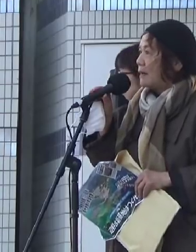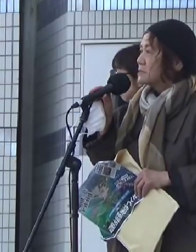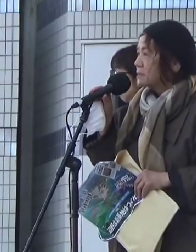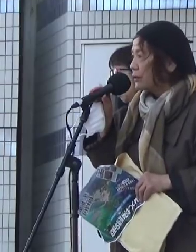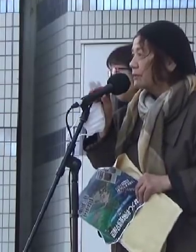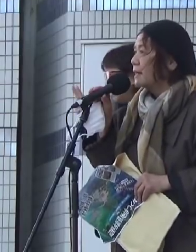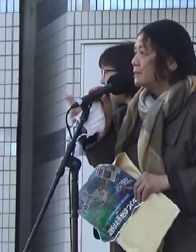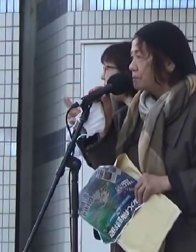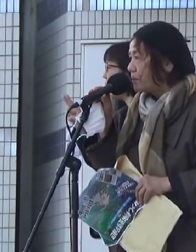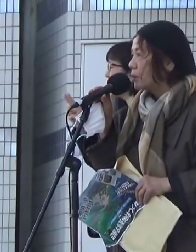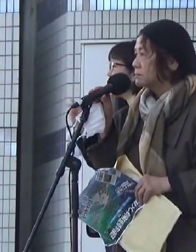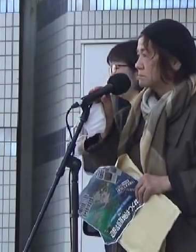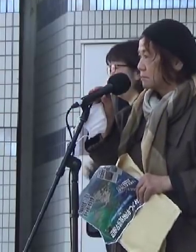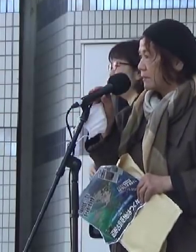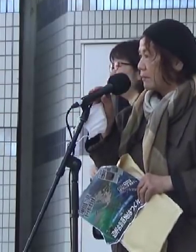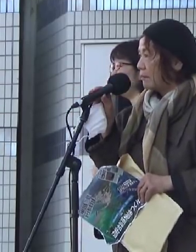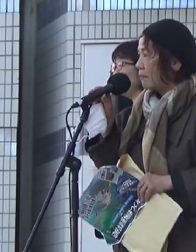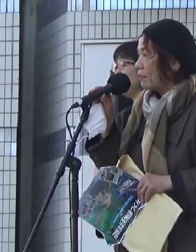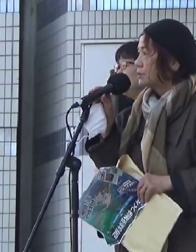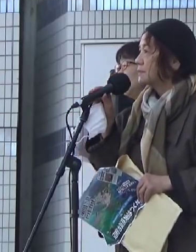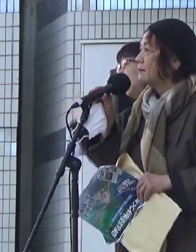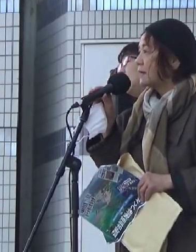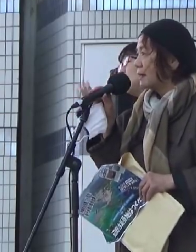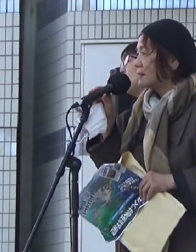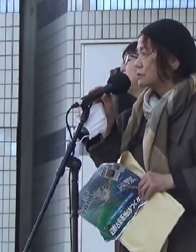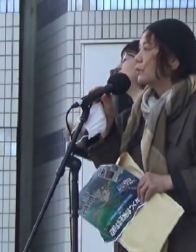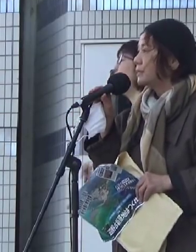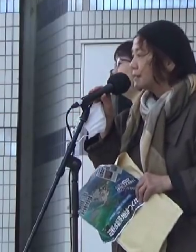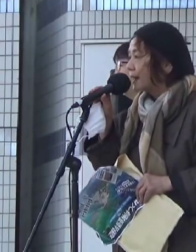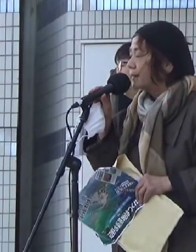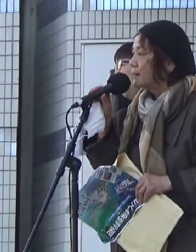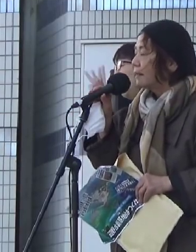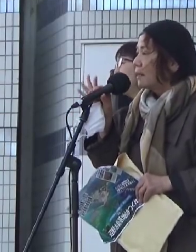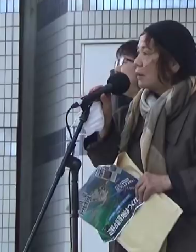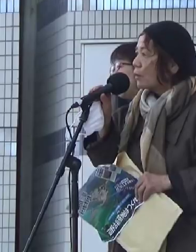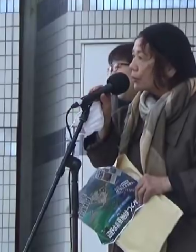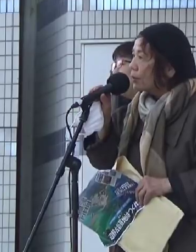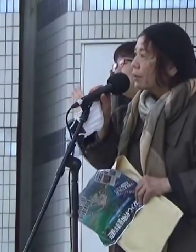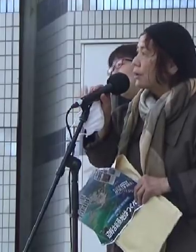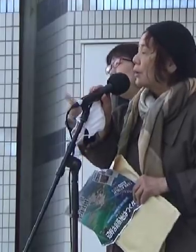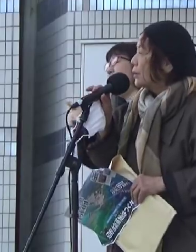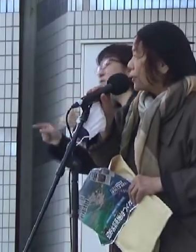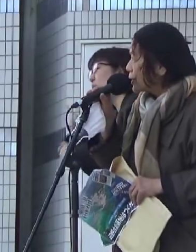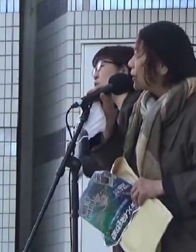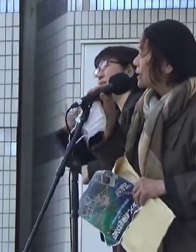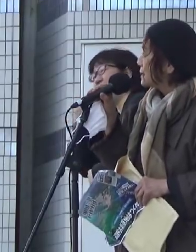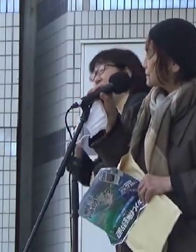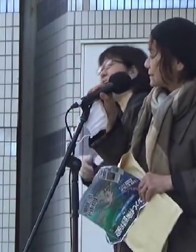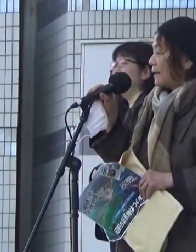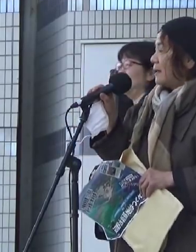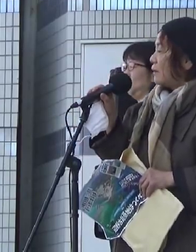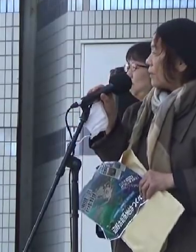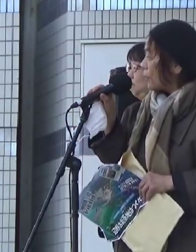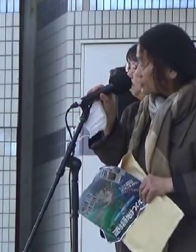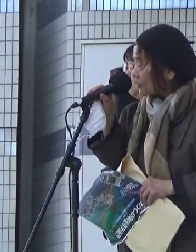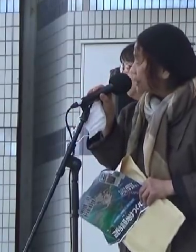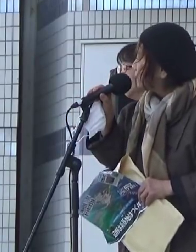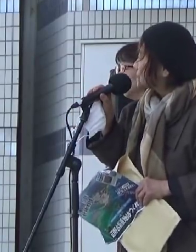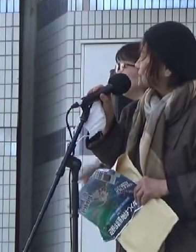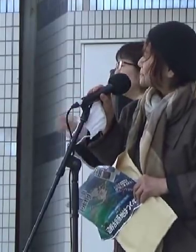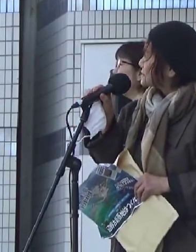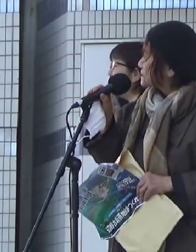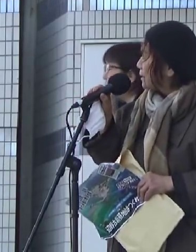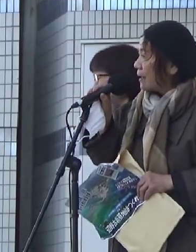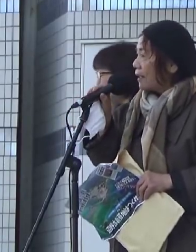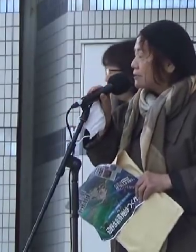。さよなら日本、沖縄からそう言いたい。この本当